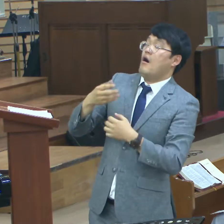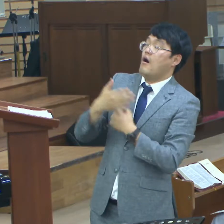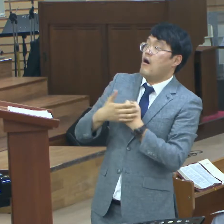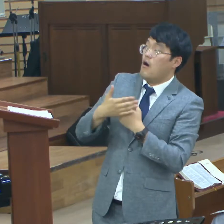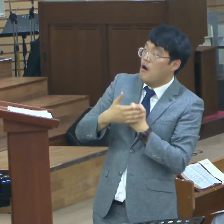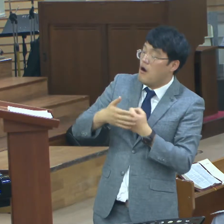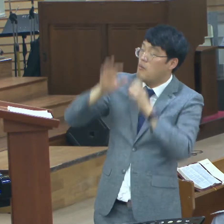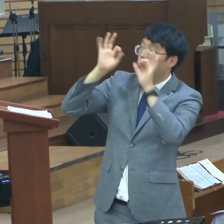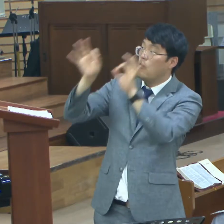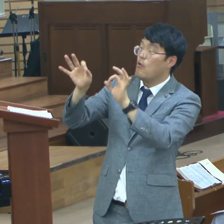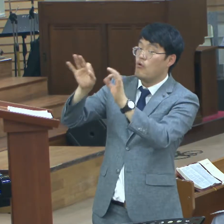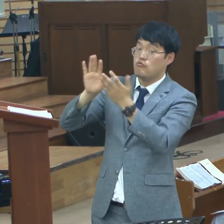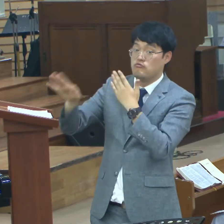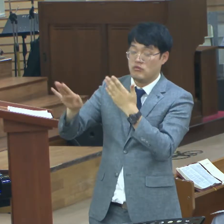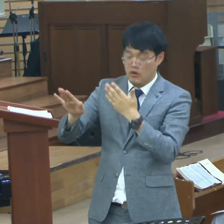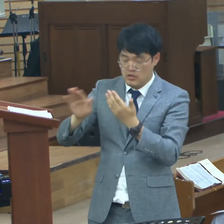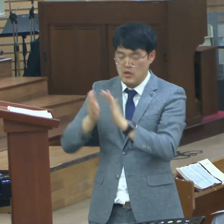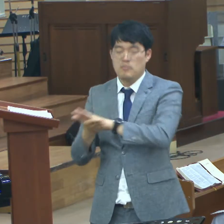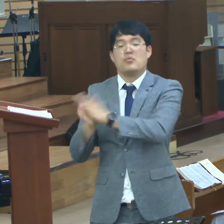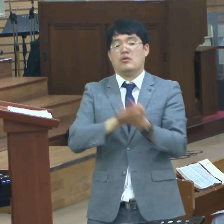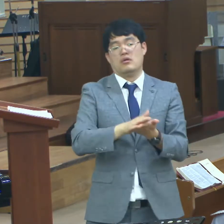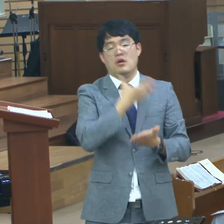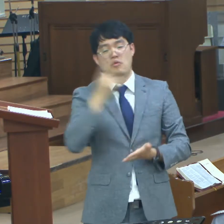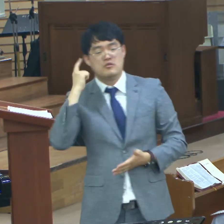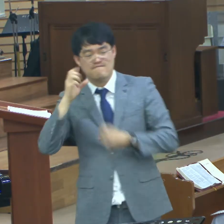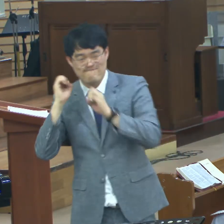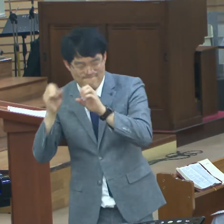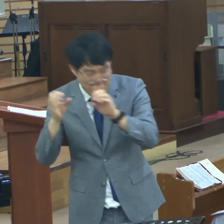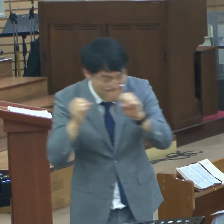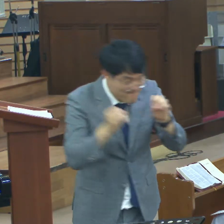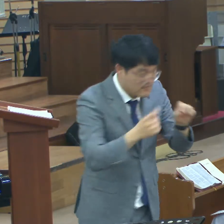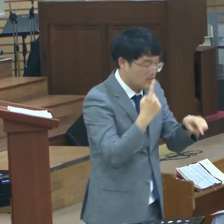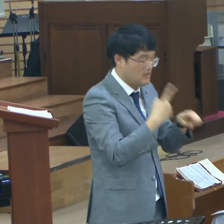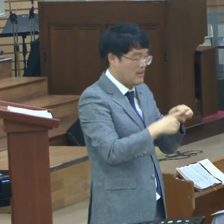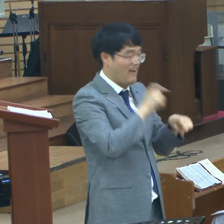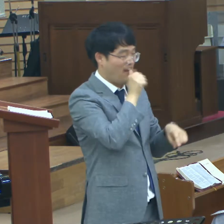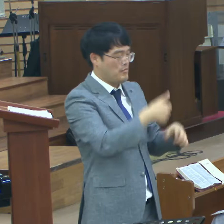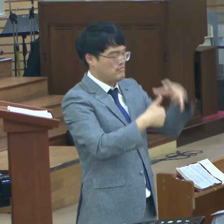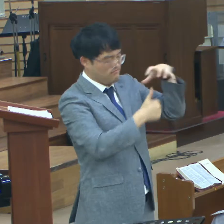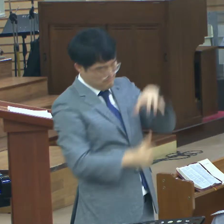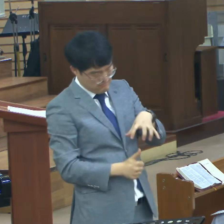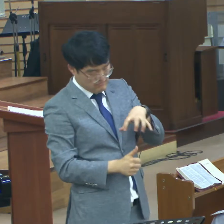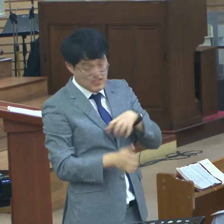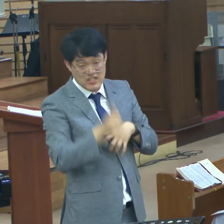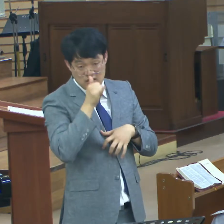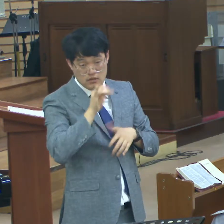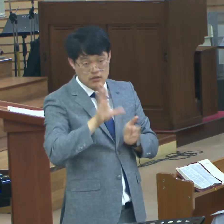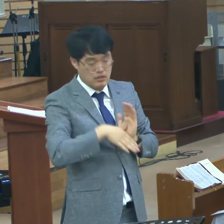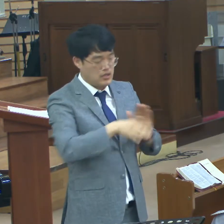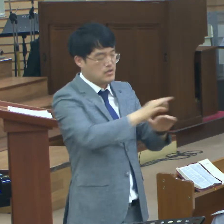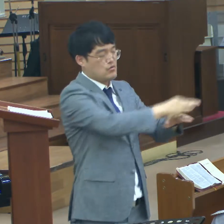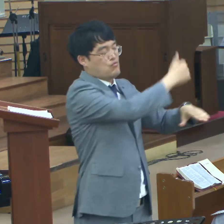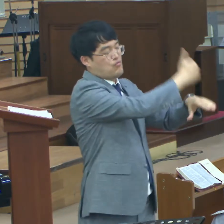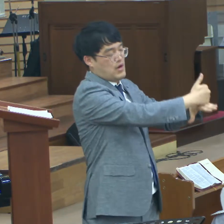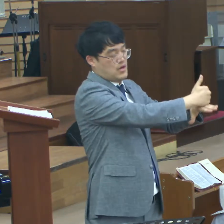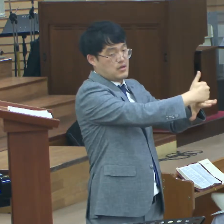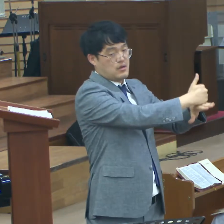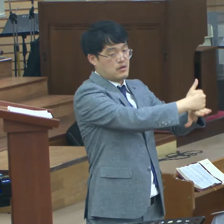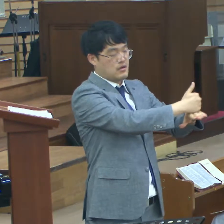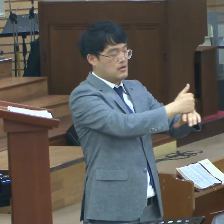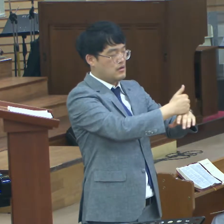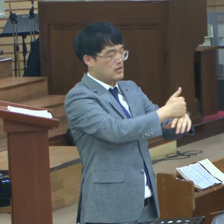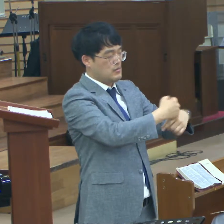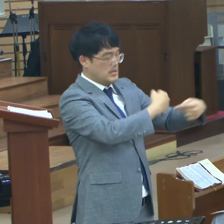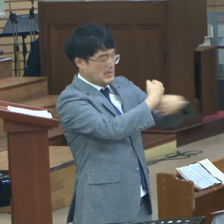감옥에 갔어요. 옥에 갔는데 신문을 봤는데 아그리빠 왕에게 신문을 받을 때 이런 얘기를 들었어요. 네가 적은